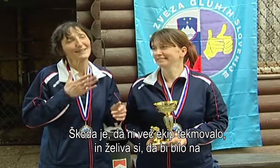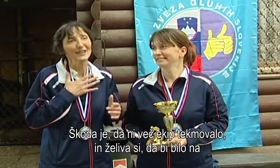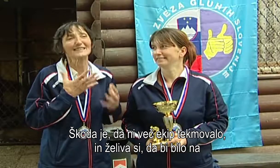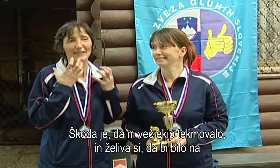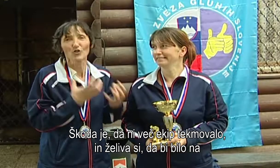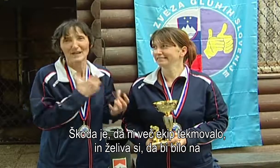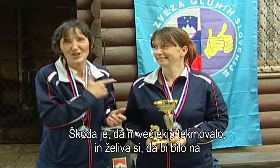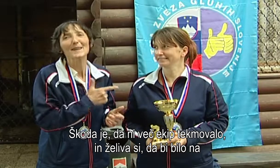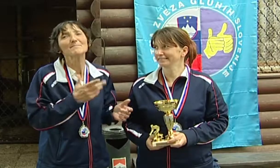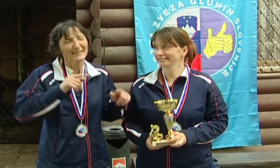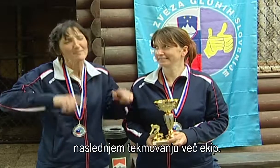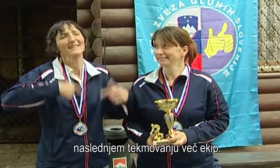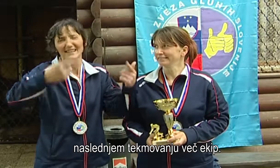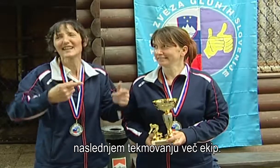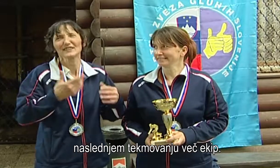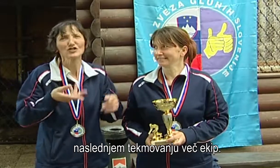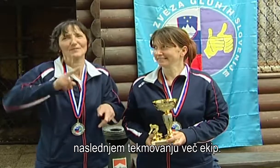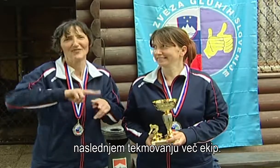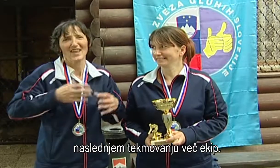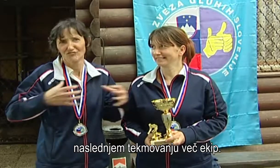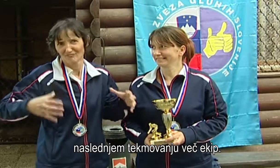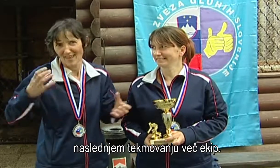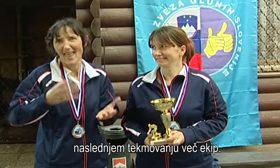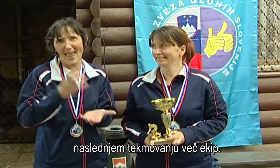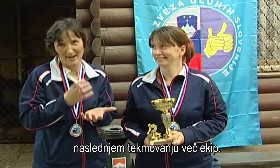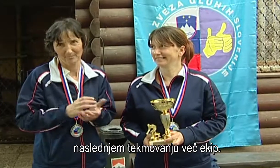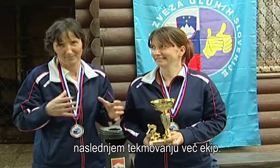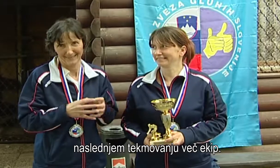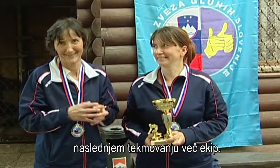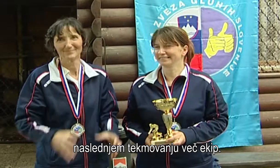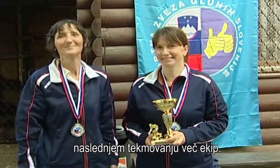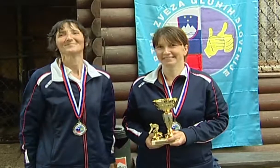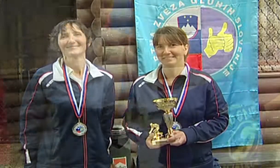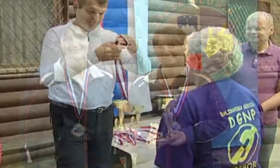ekip tekmovalo. Želiva si, da bi bilo